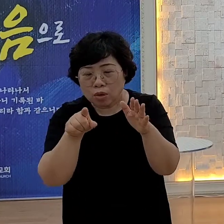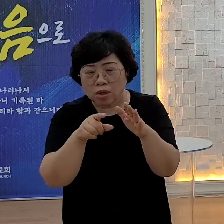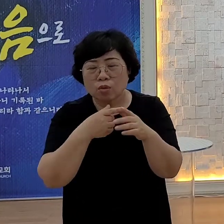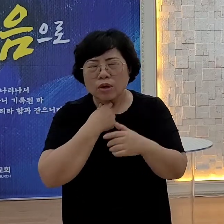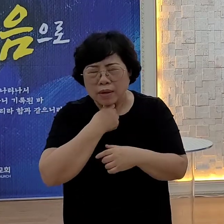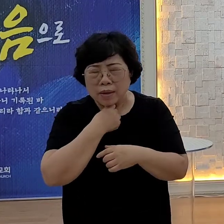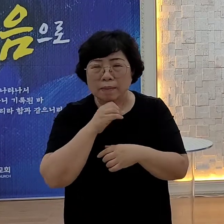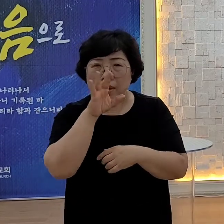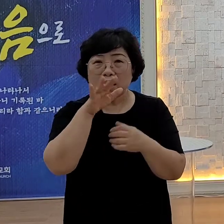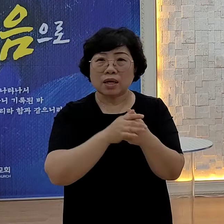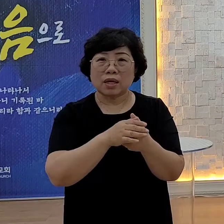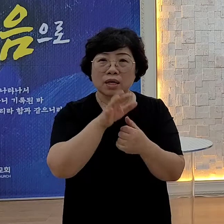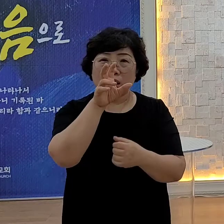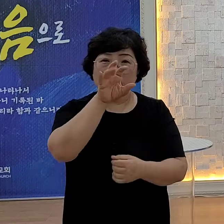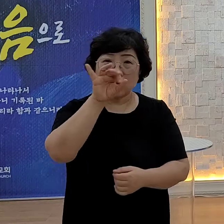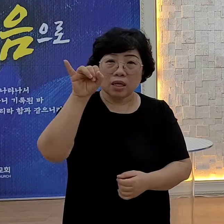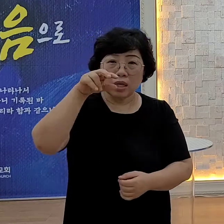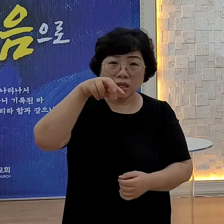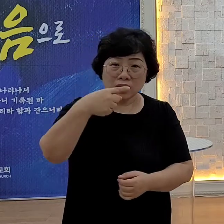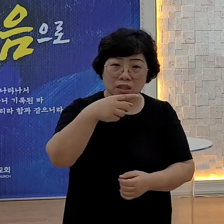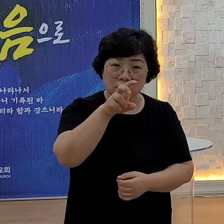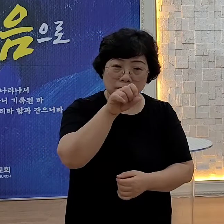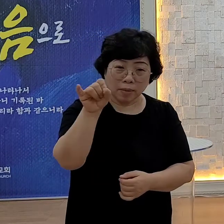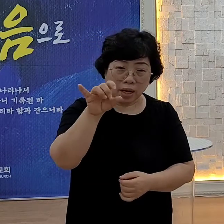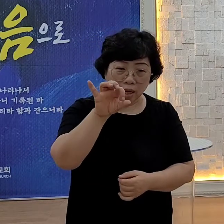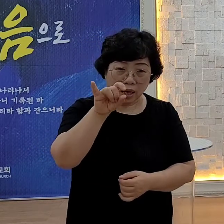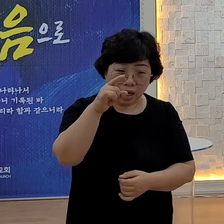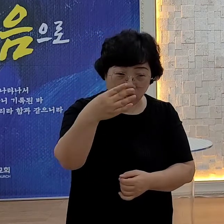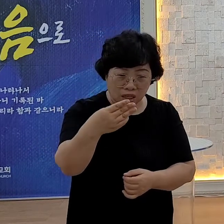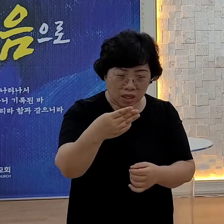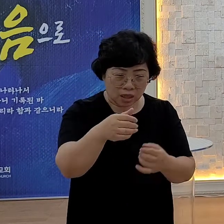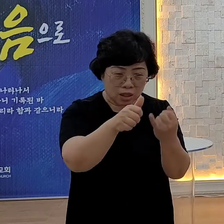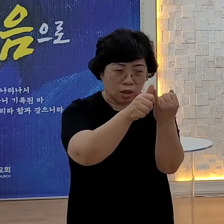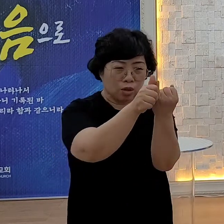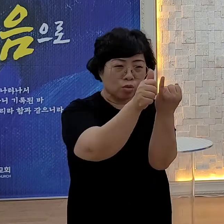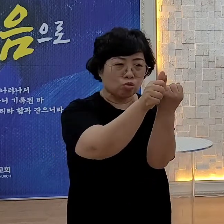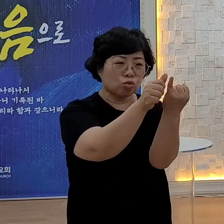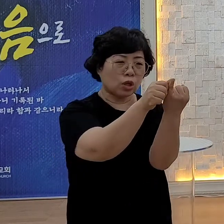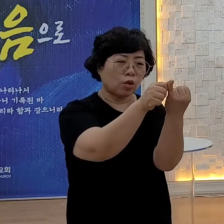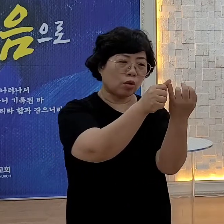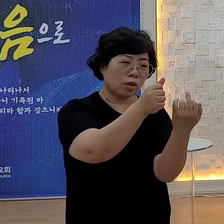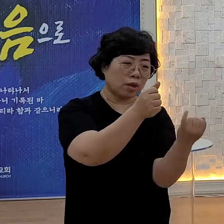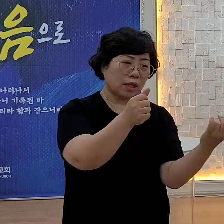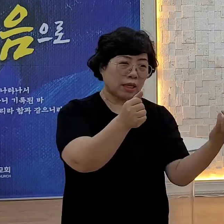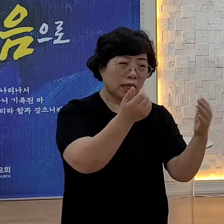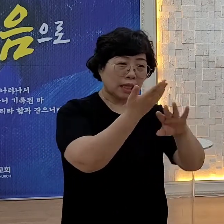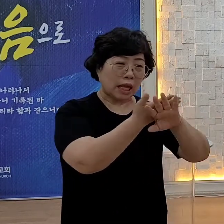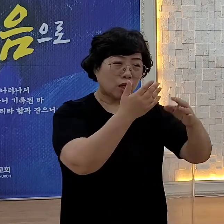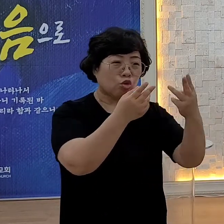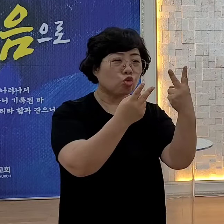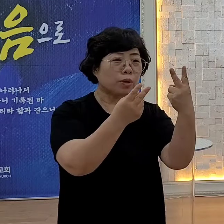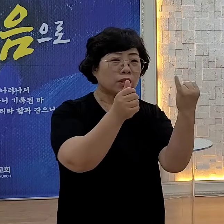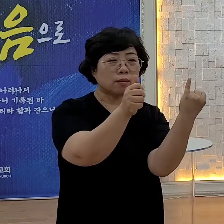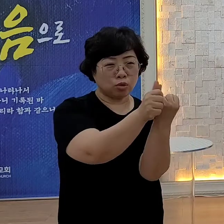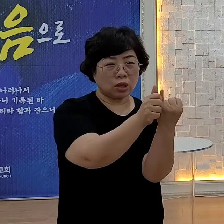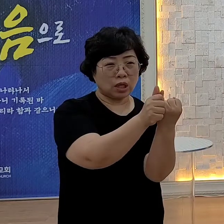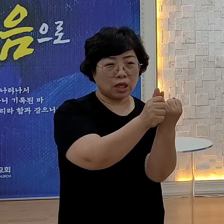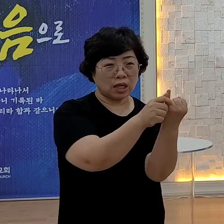살기를 원하나이다. 아멘. 자, 이게 무슨 말입니까? 지금 아브라함이